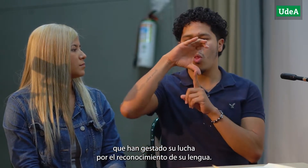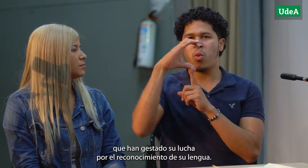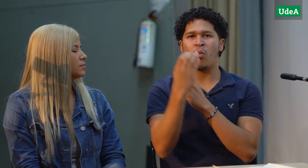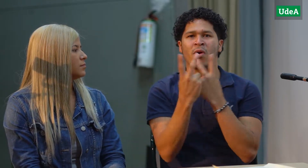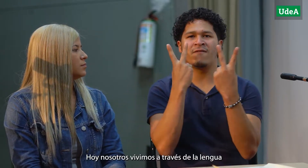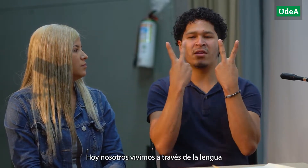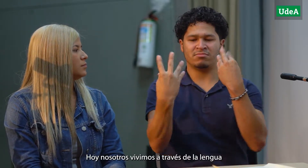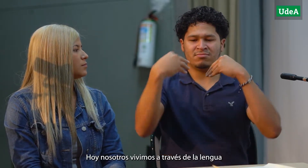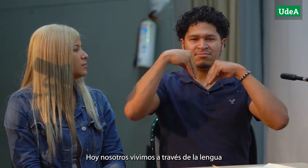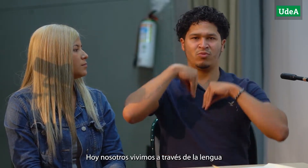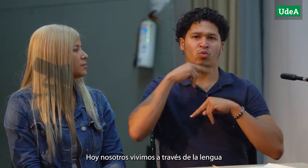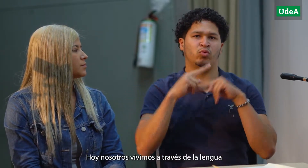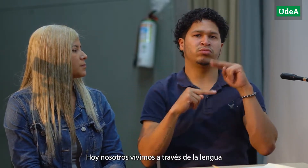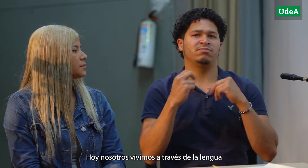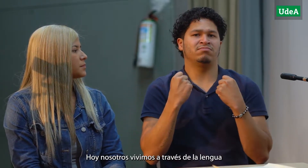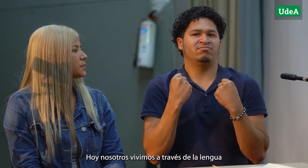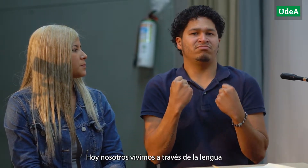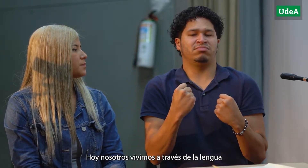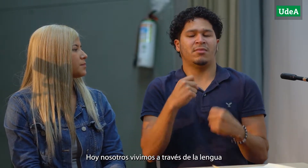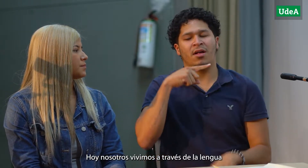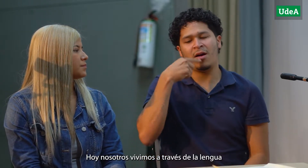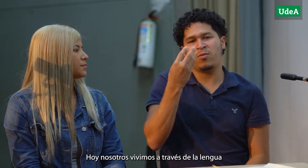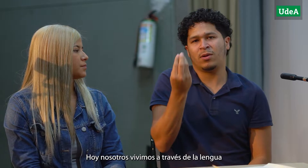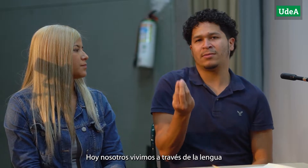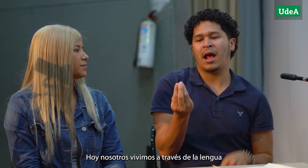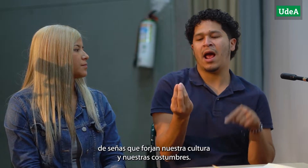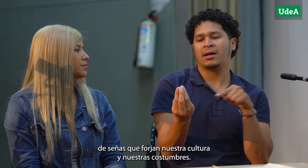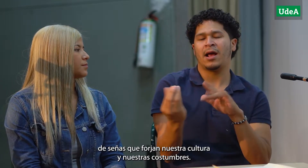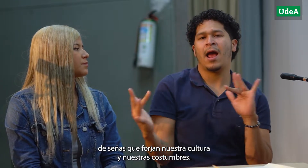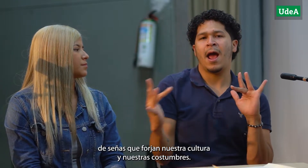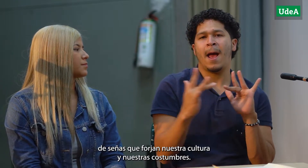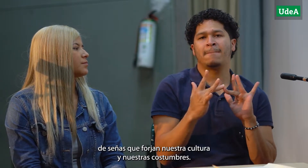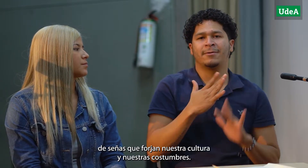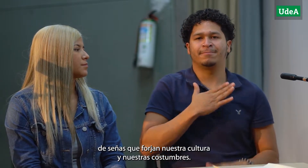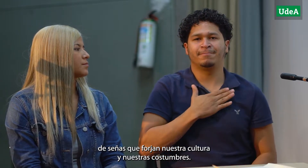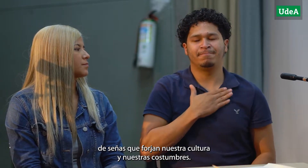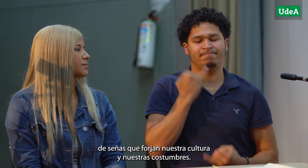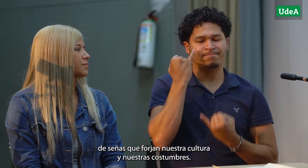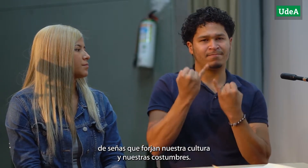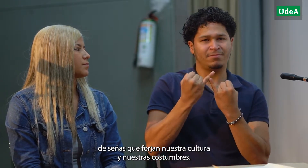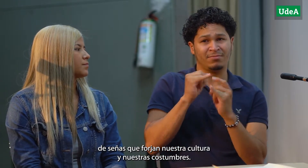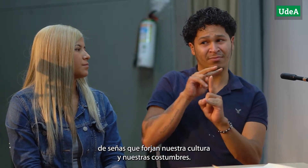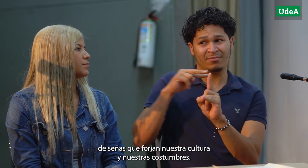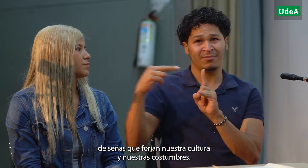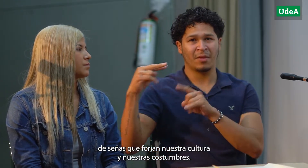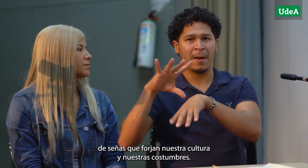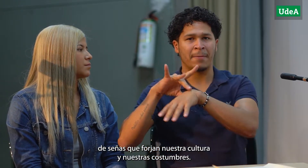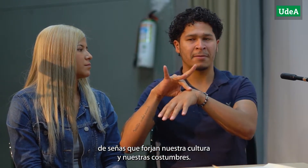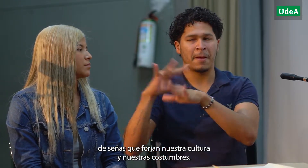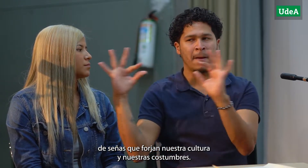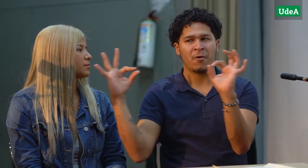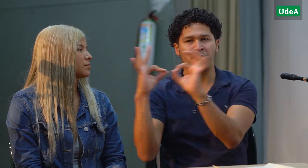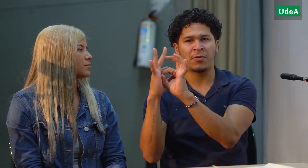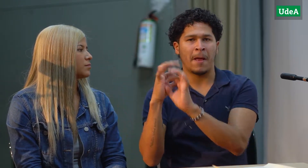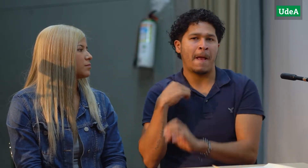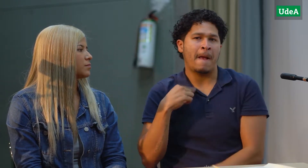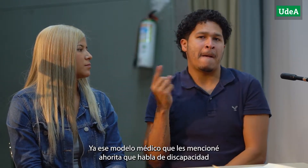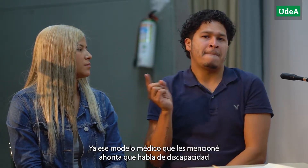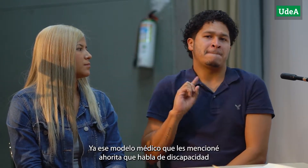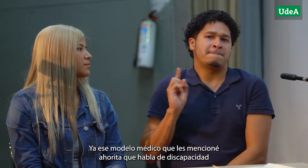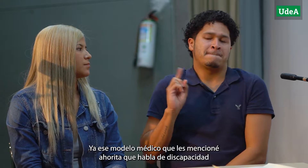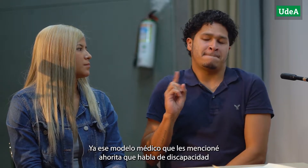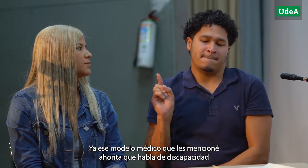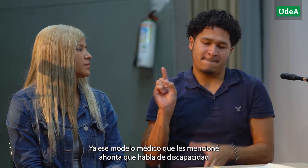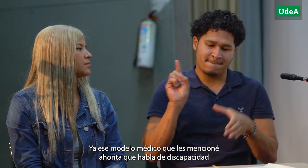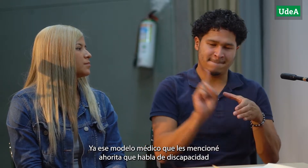de su lengua. Hoy nosotros vivimos a través de la lengua de señas que forja nuestra cultura y nuestras costumbres.